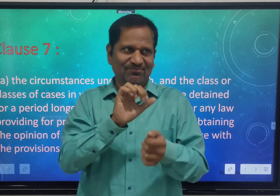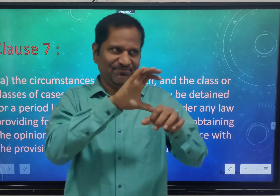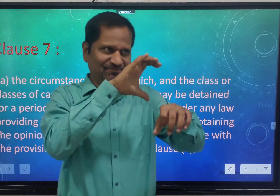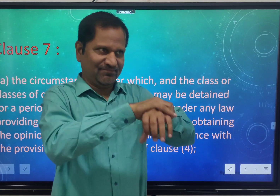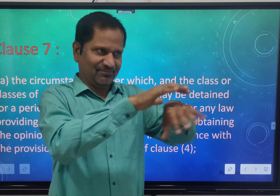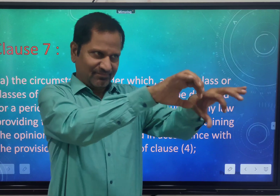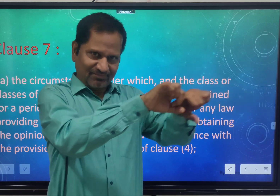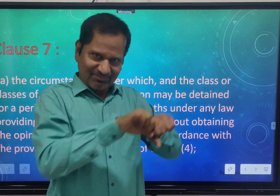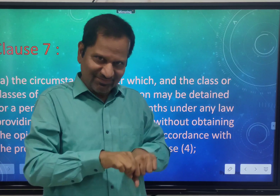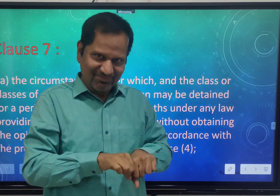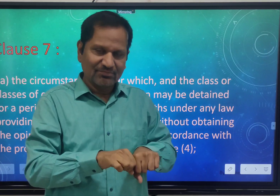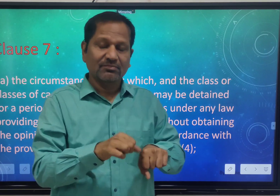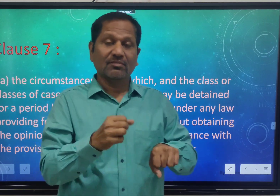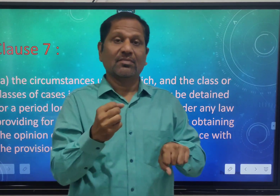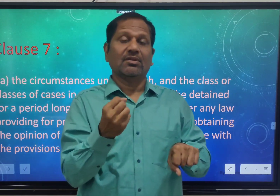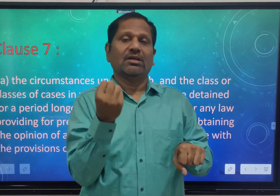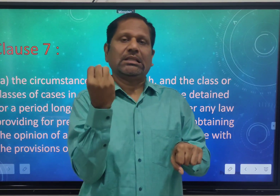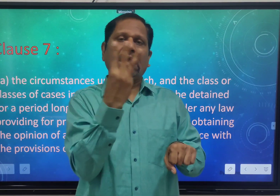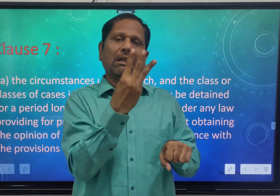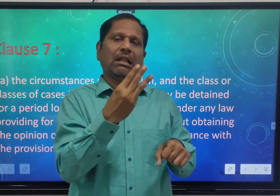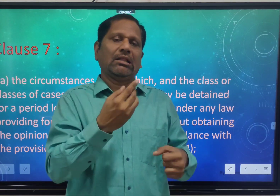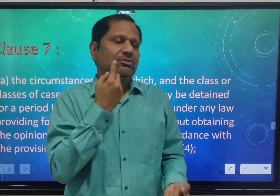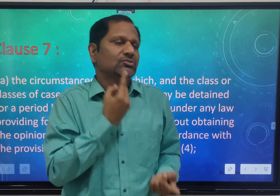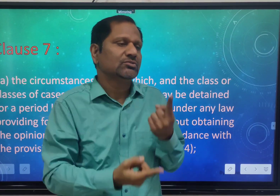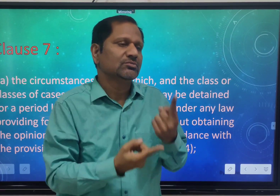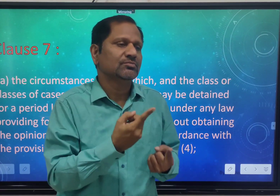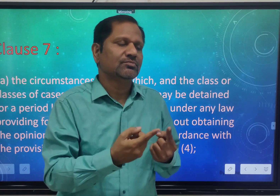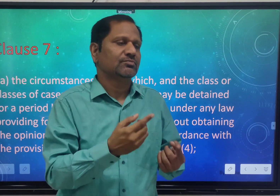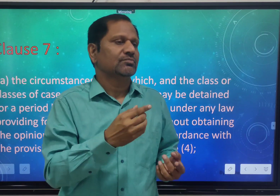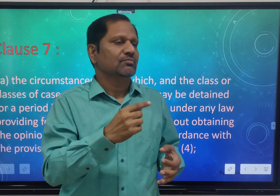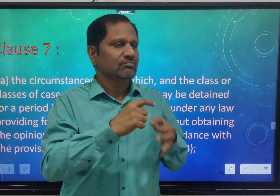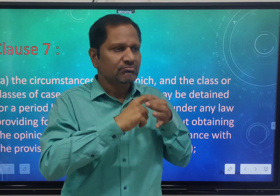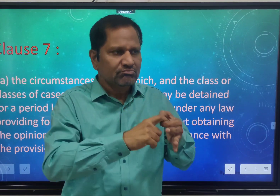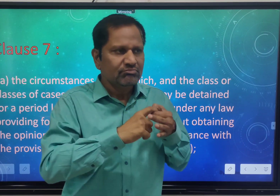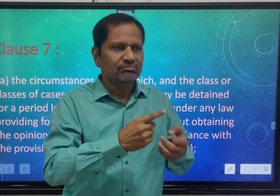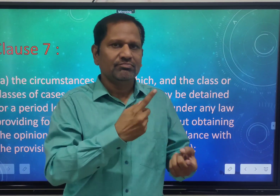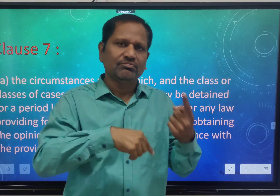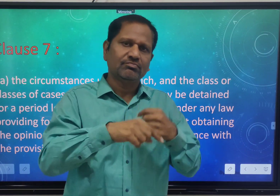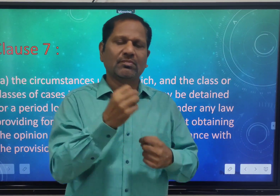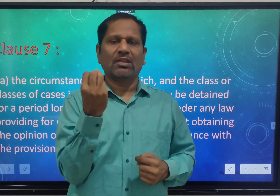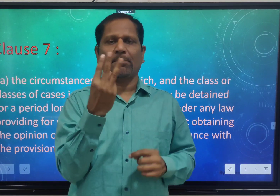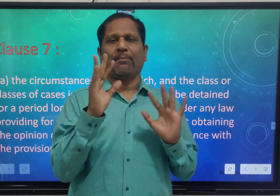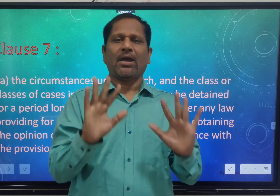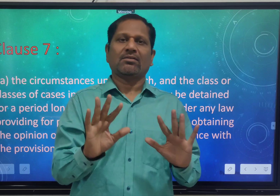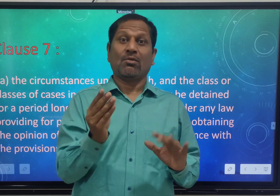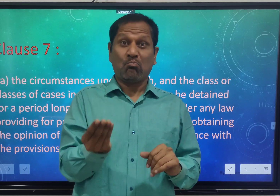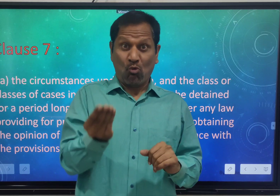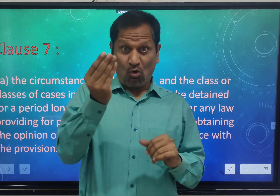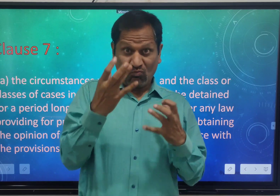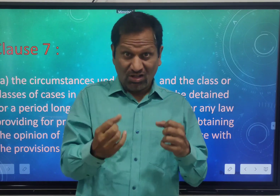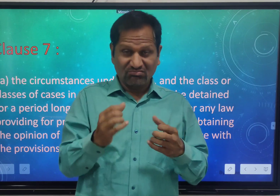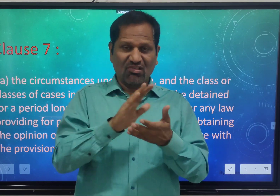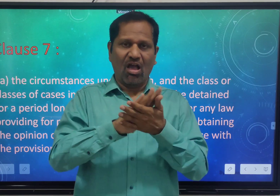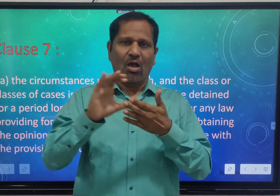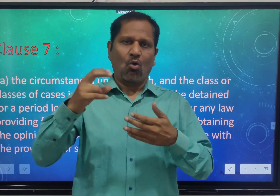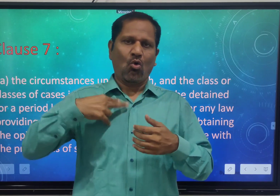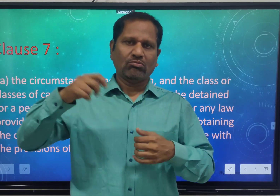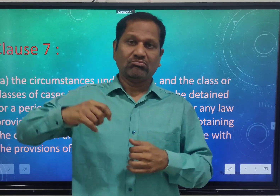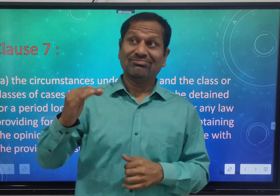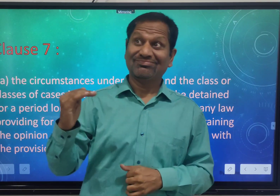में इसी तरह से द सर्कमस्टेंसेस इन विच द क्लास और क्लासेस ऑफ केस। तो अभी आपको एक बात, जैसे